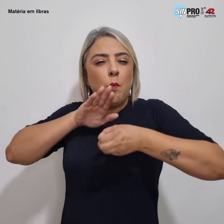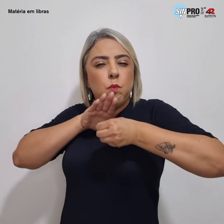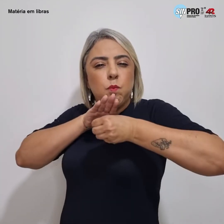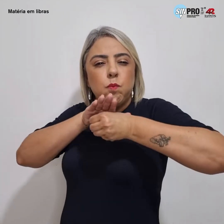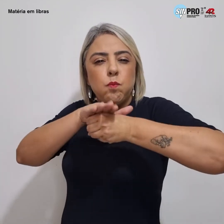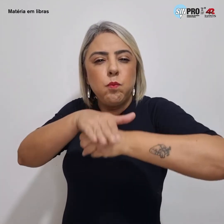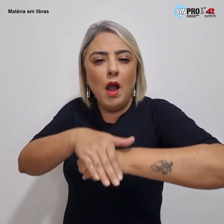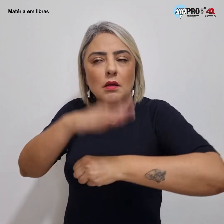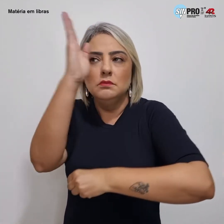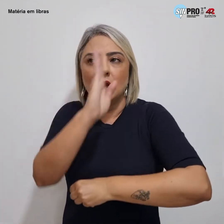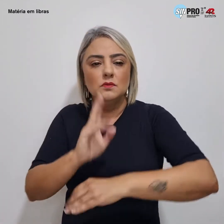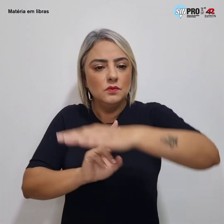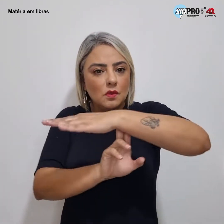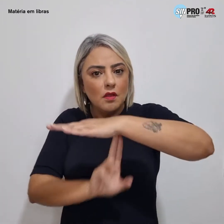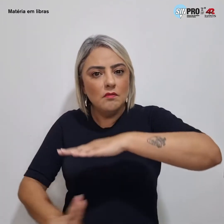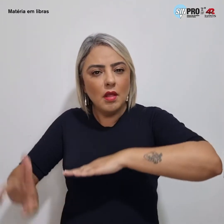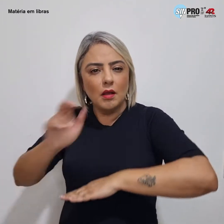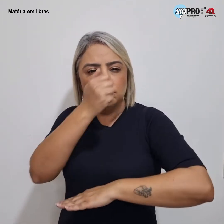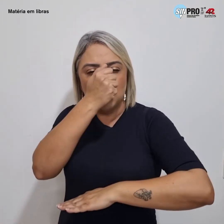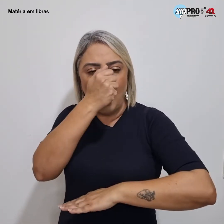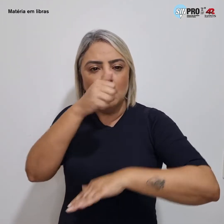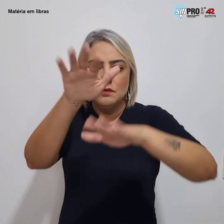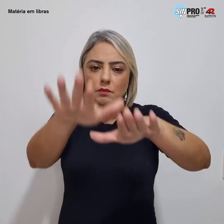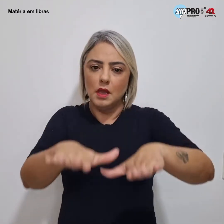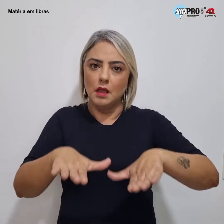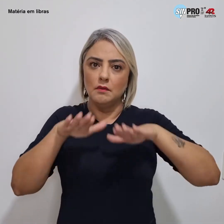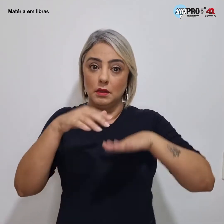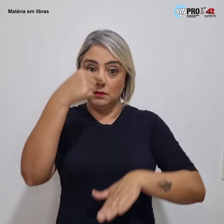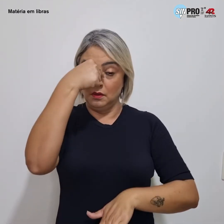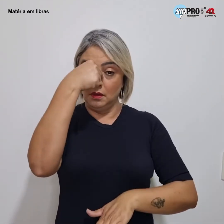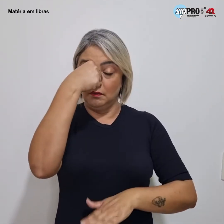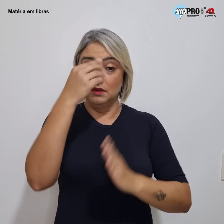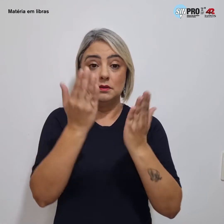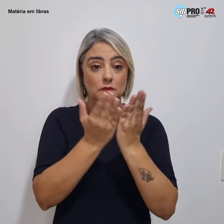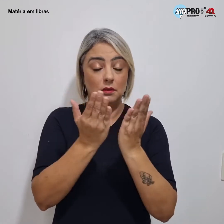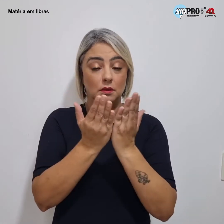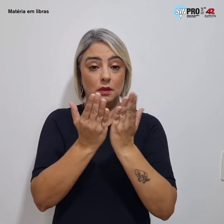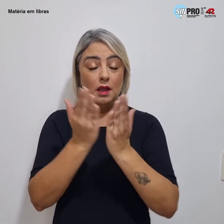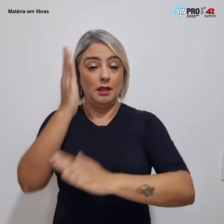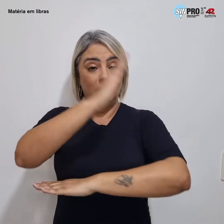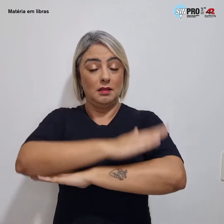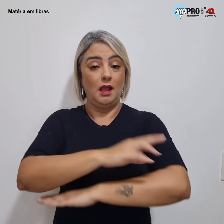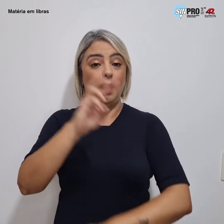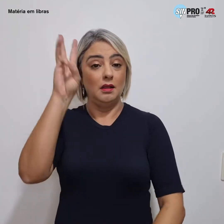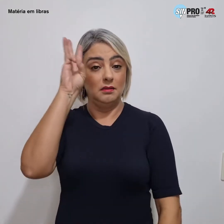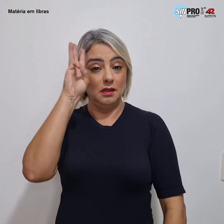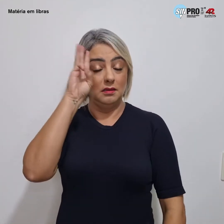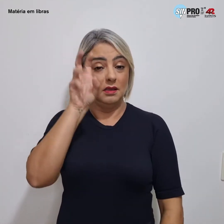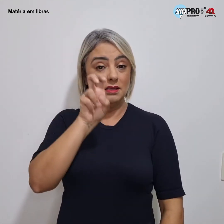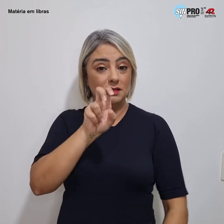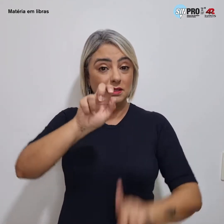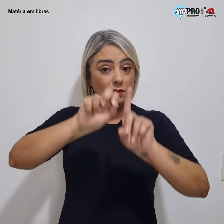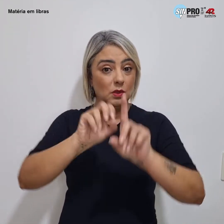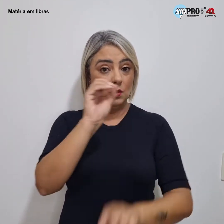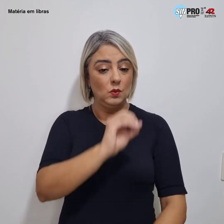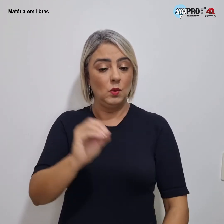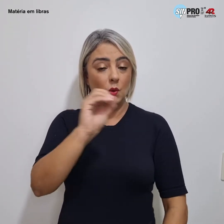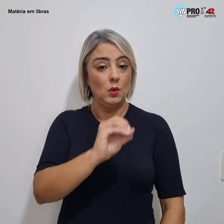encheram o Brasil de universidades. Num evento evangélico, na tarde de terça-feira, 5/10,